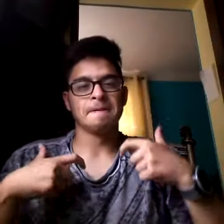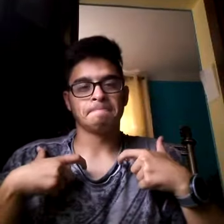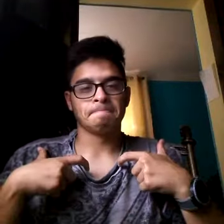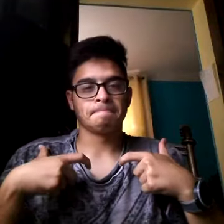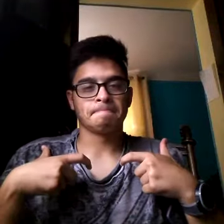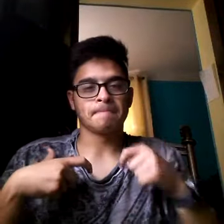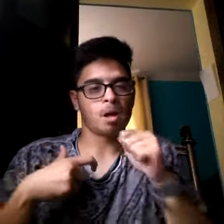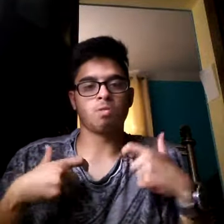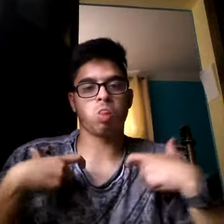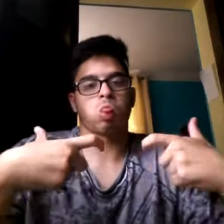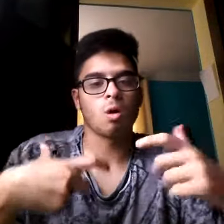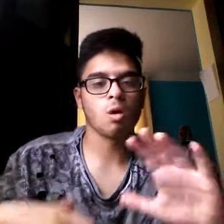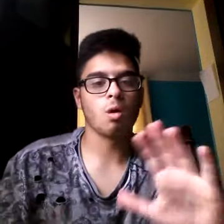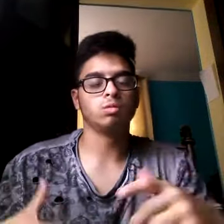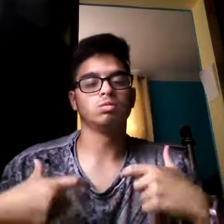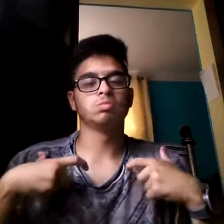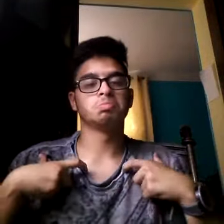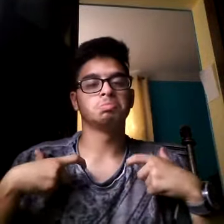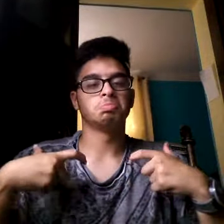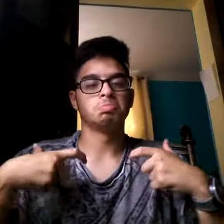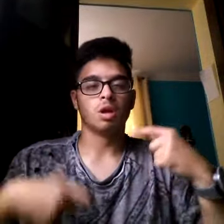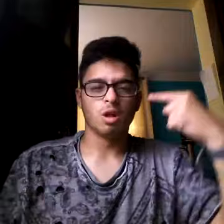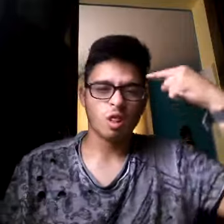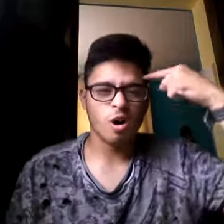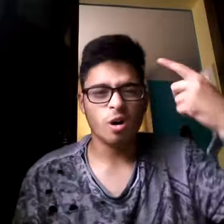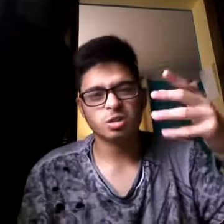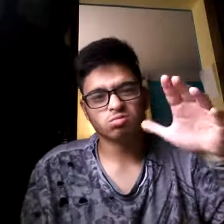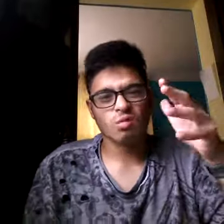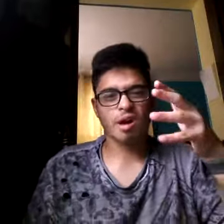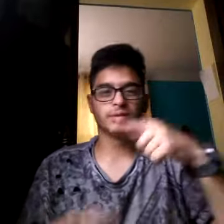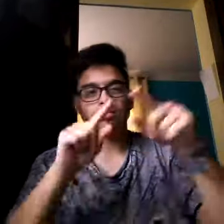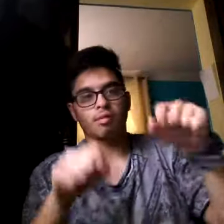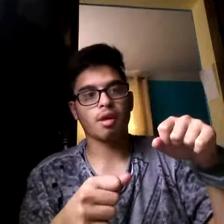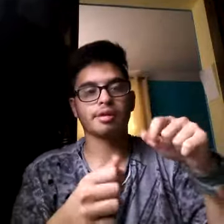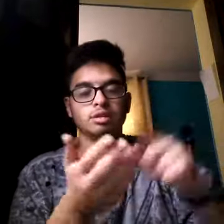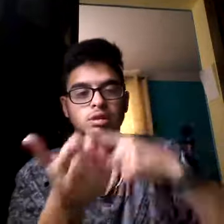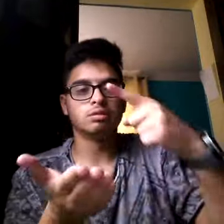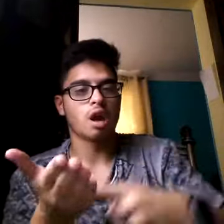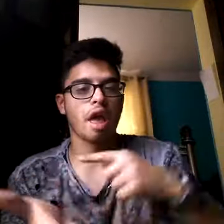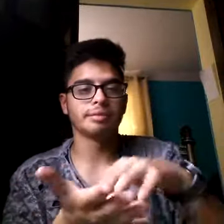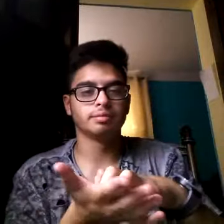Son precisamente estos sentimientos de temor, de querer saber cómo están los nuestros, incluso en nuestro caso tratar de buscar a nuestros